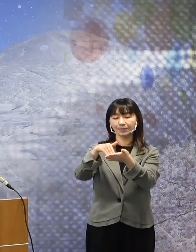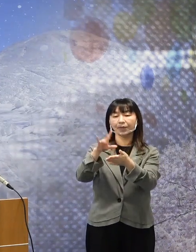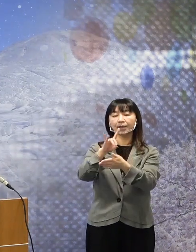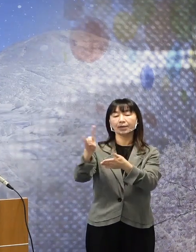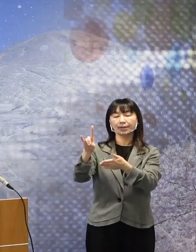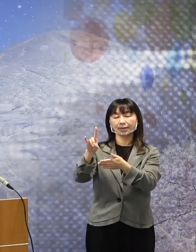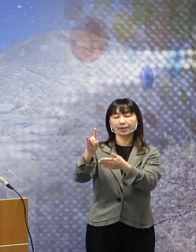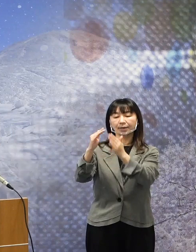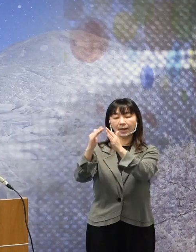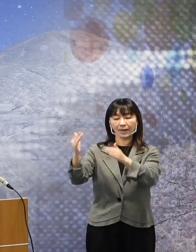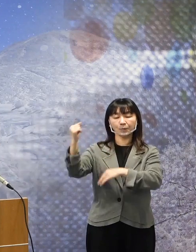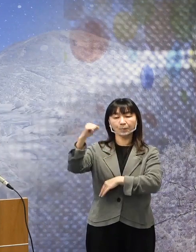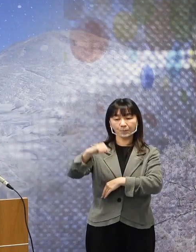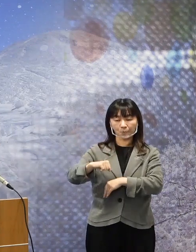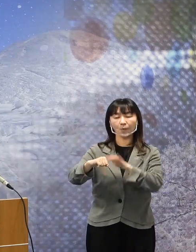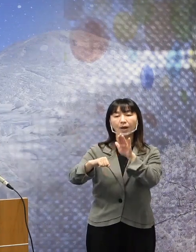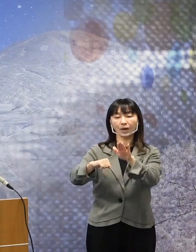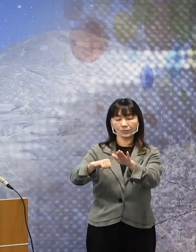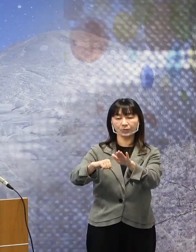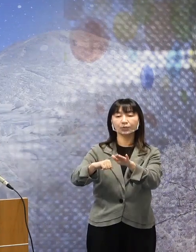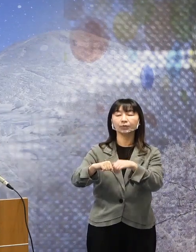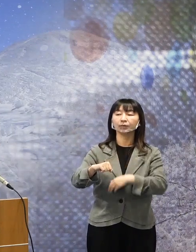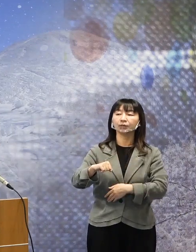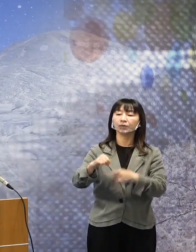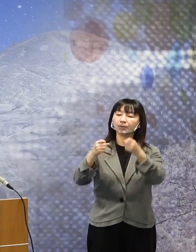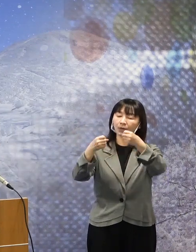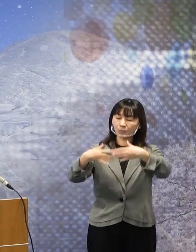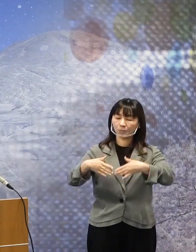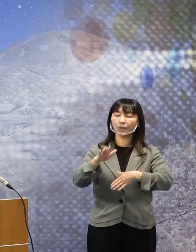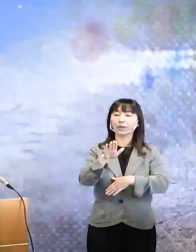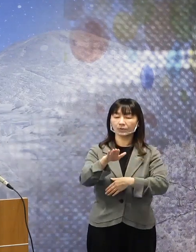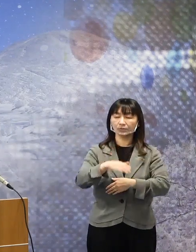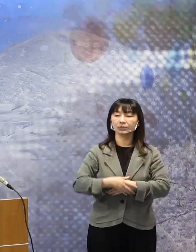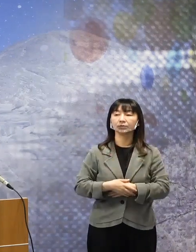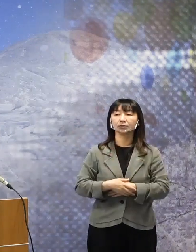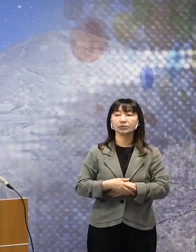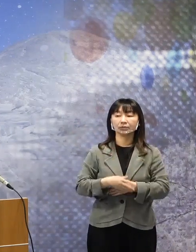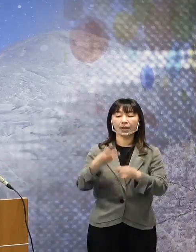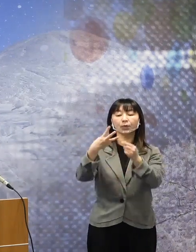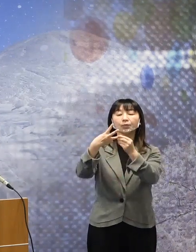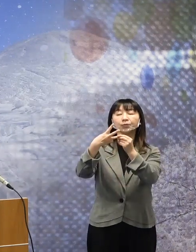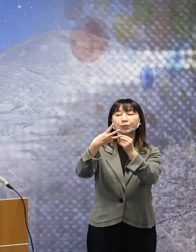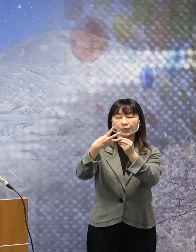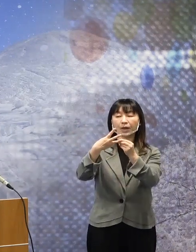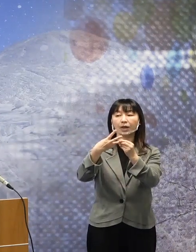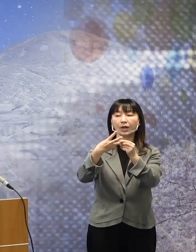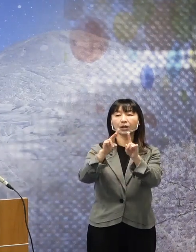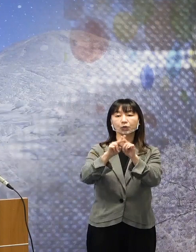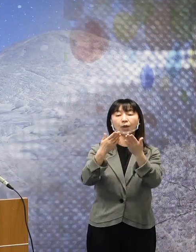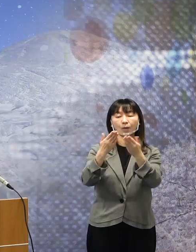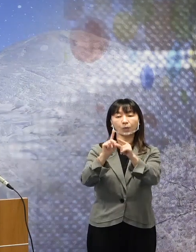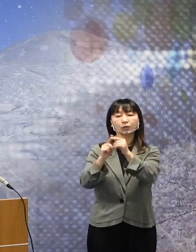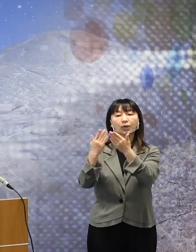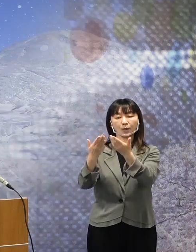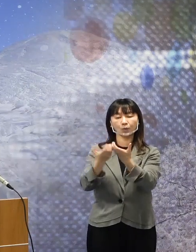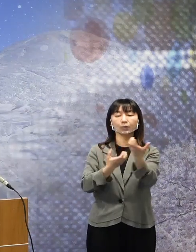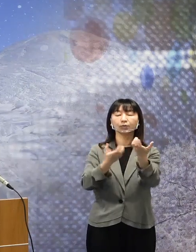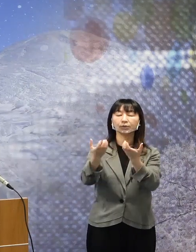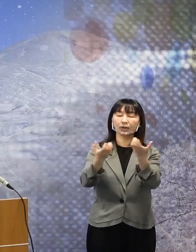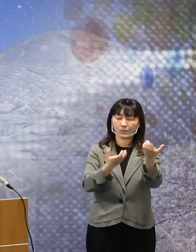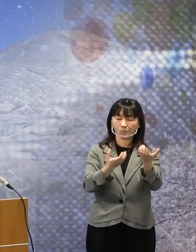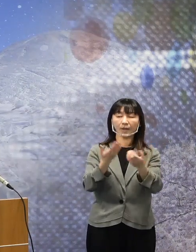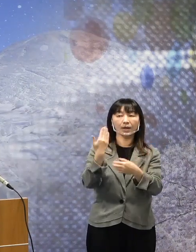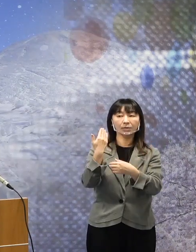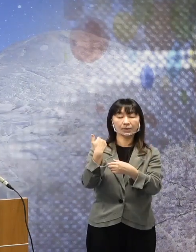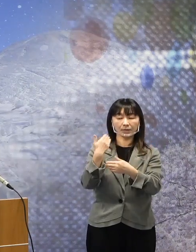てやっていくとか、まあ、そうしたものと条件はついていきます。分散登校の件は先ほど、まあ、白丸3つ目ですね、これはいいんですね、先ほどご説明したからいいというご